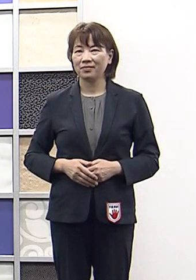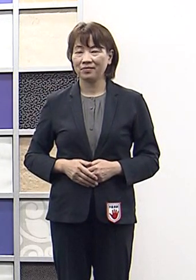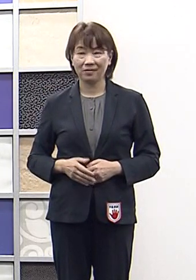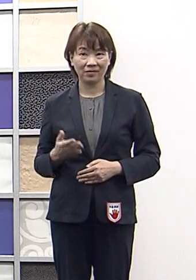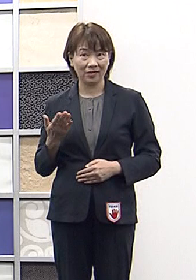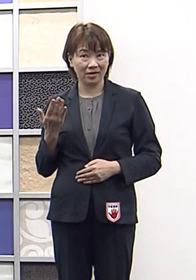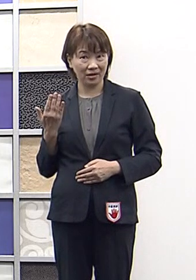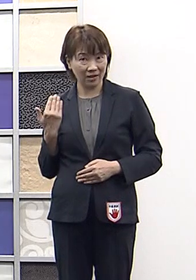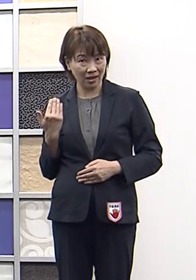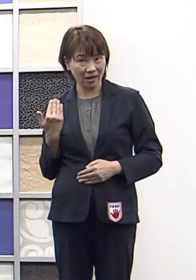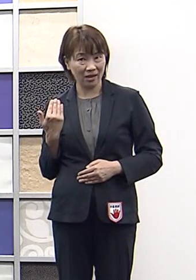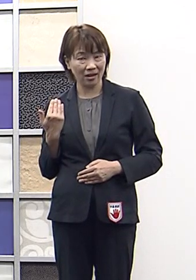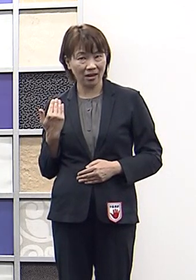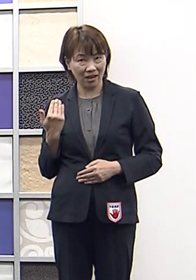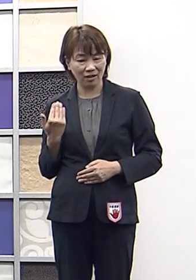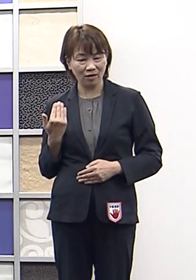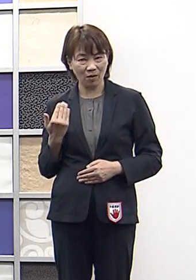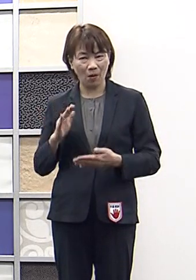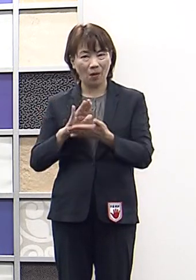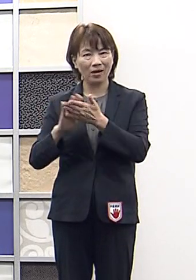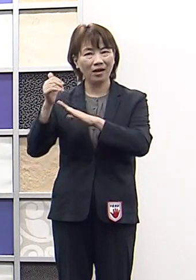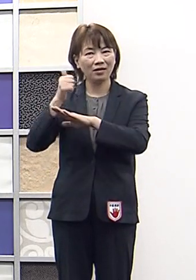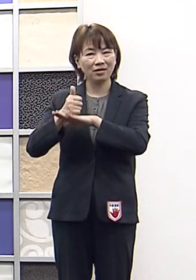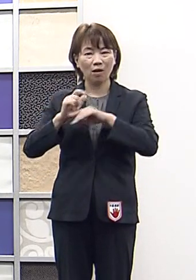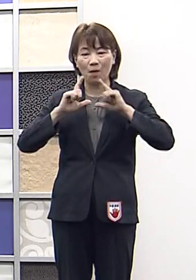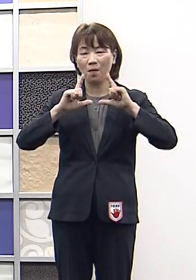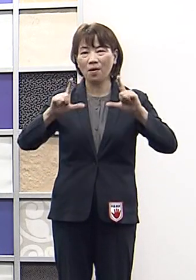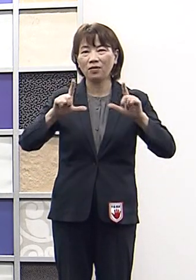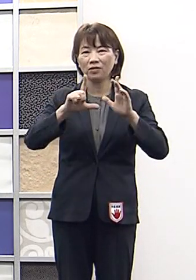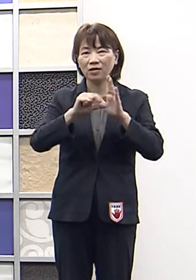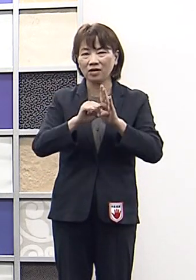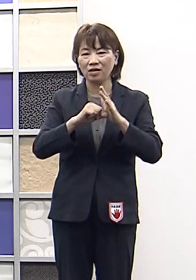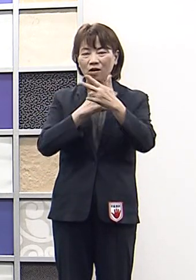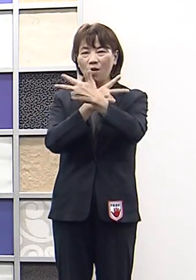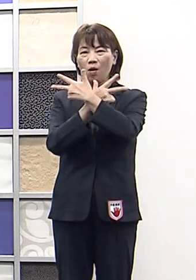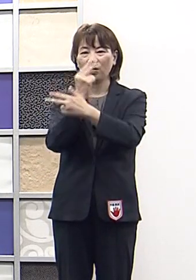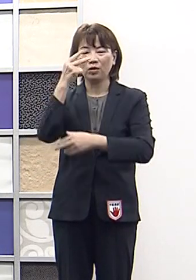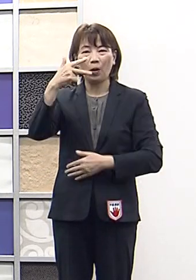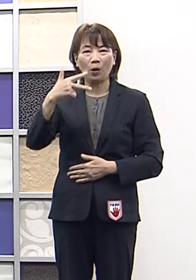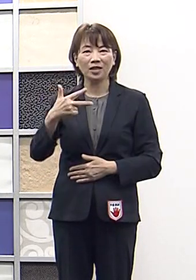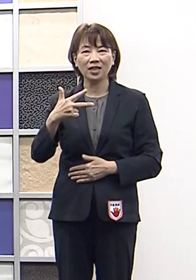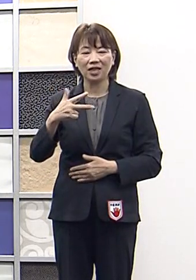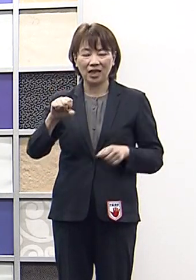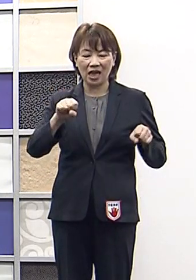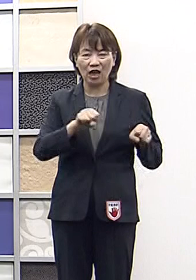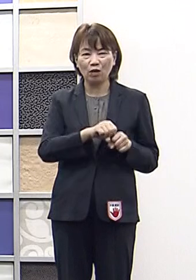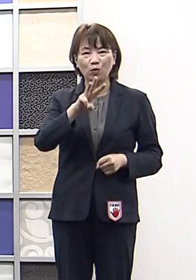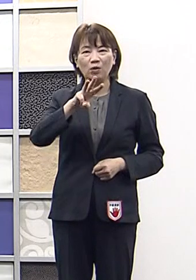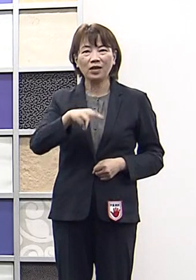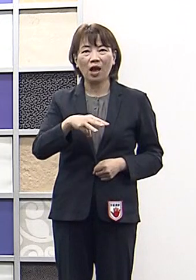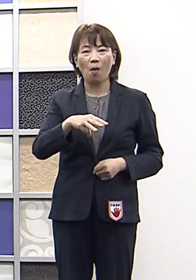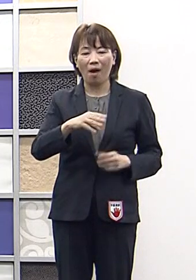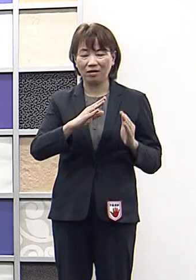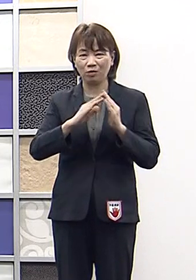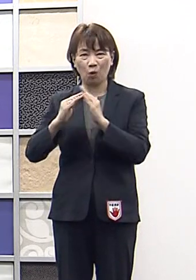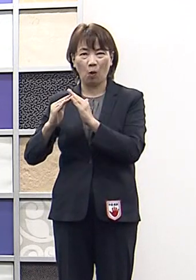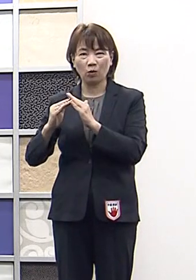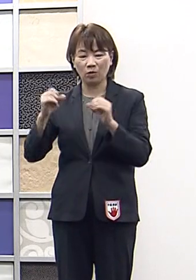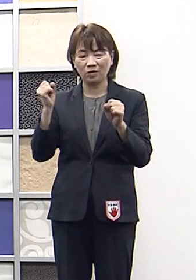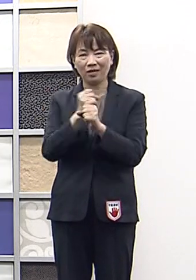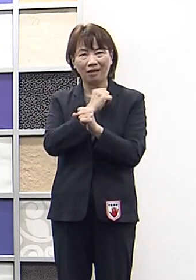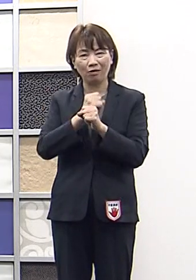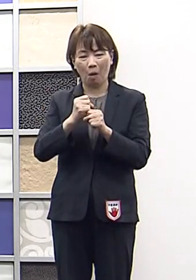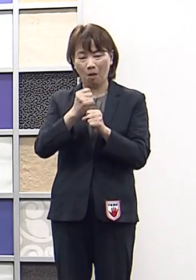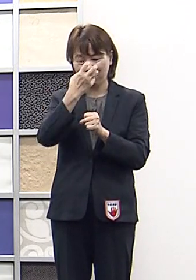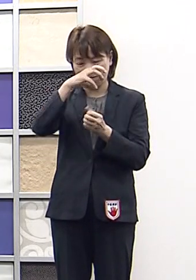前回記者会見で知事の方から北杜市の向川町 の参拝問題についてですね、いくつ